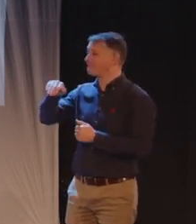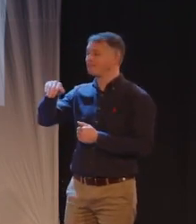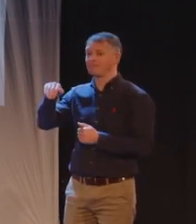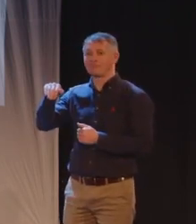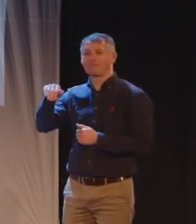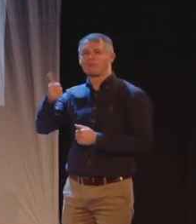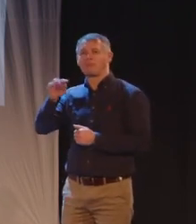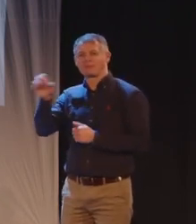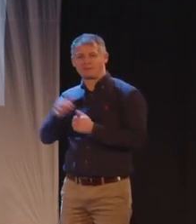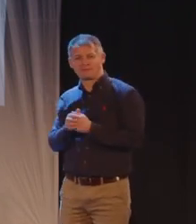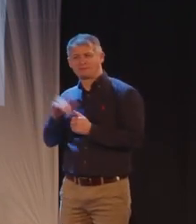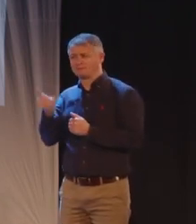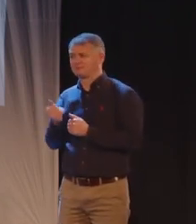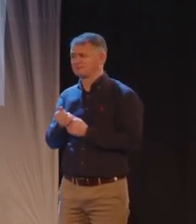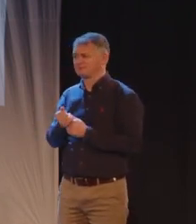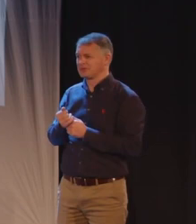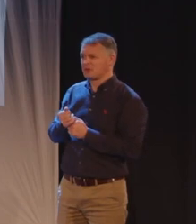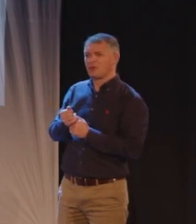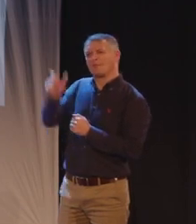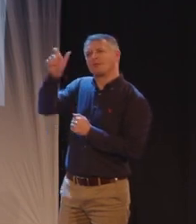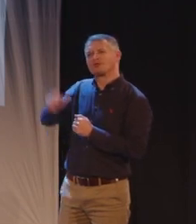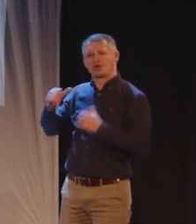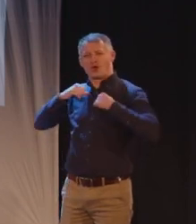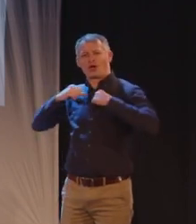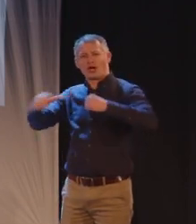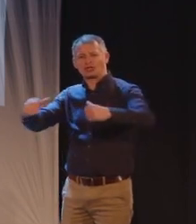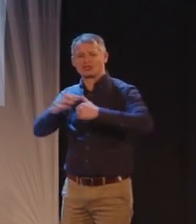băiețel simpatic, curajos,